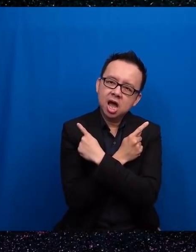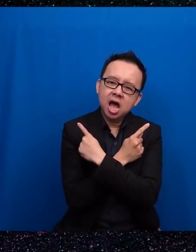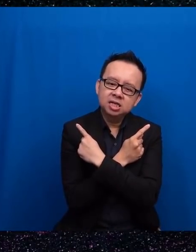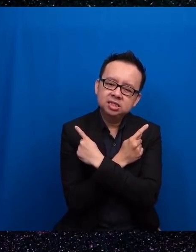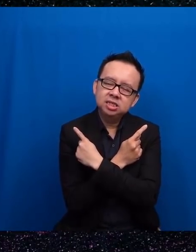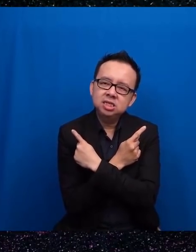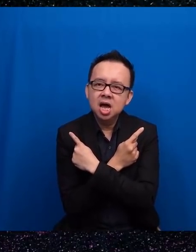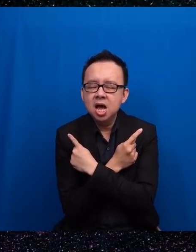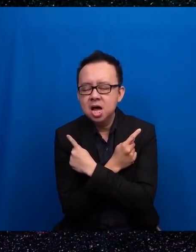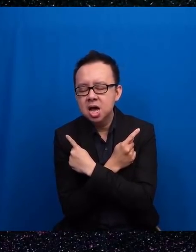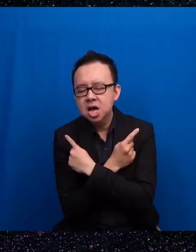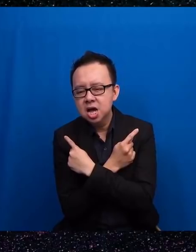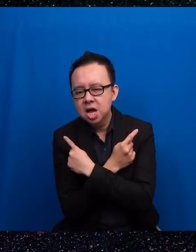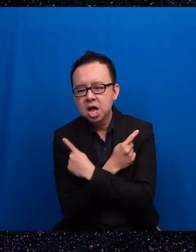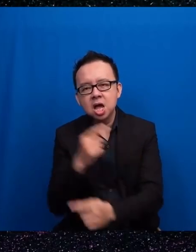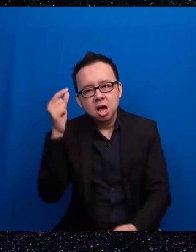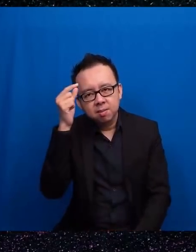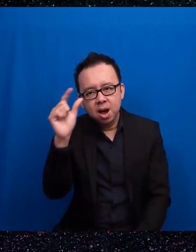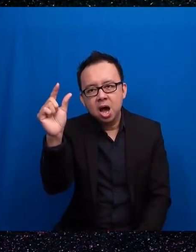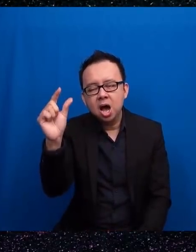seturut kasih-Nya